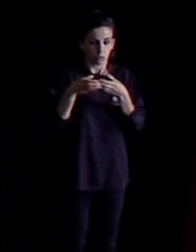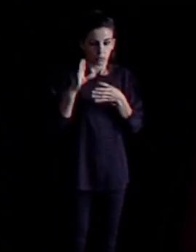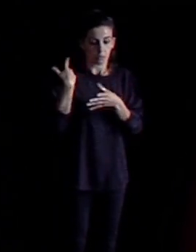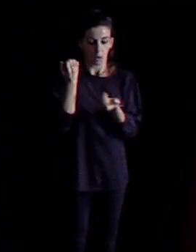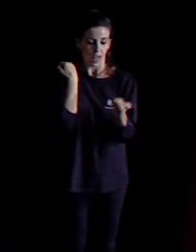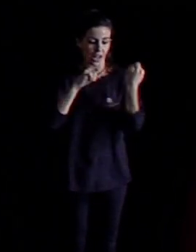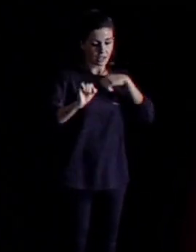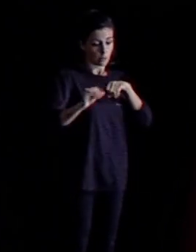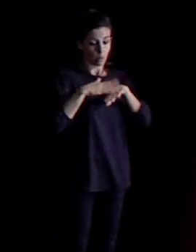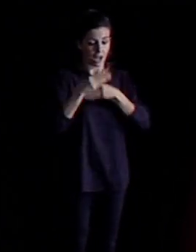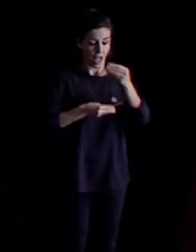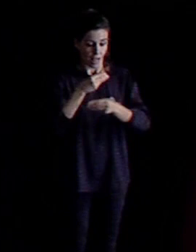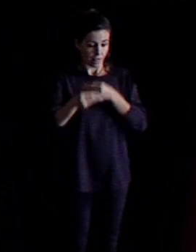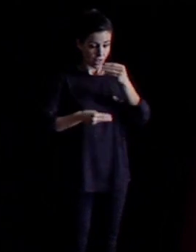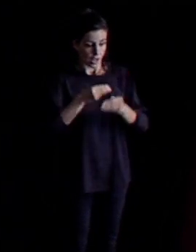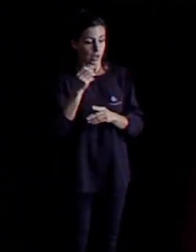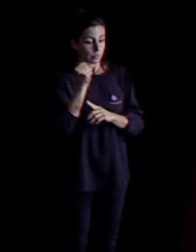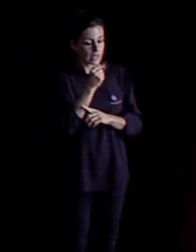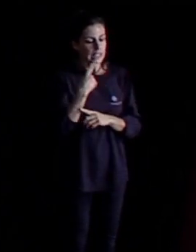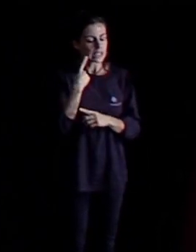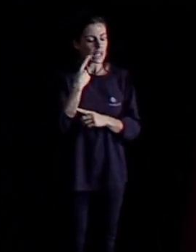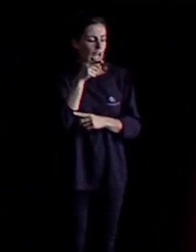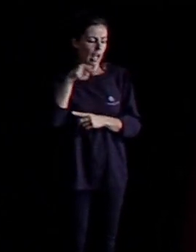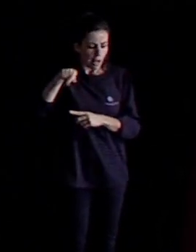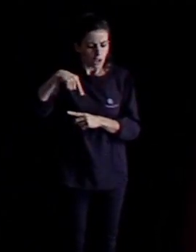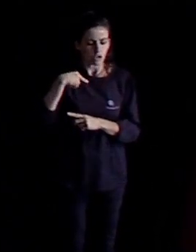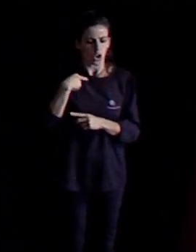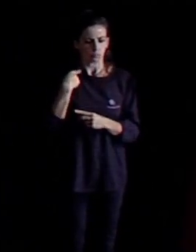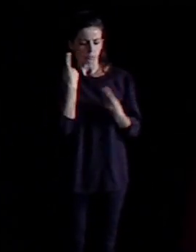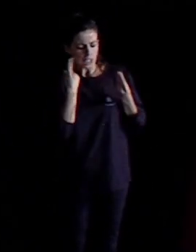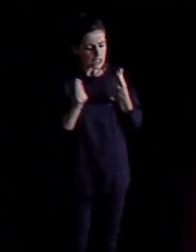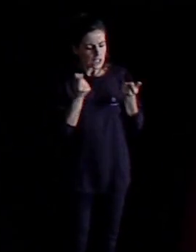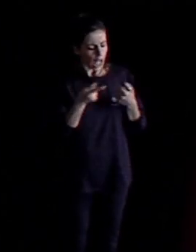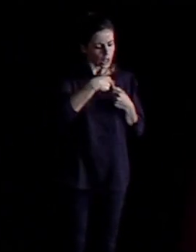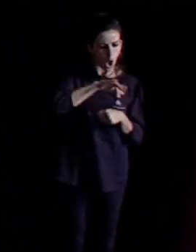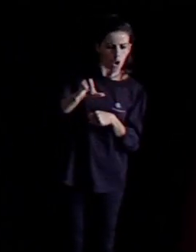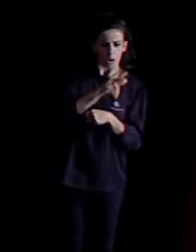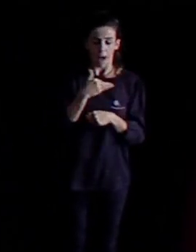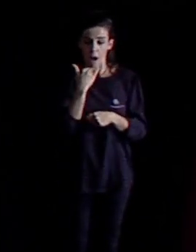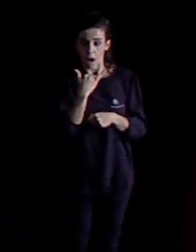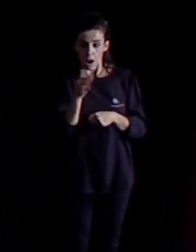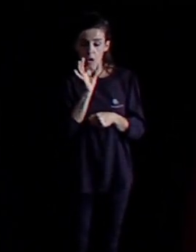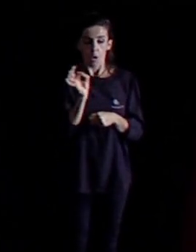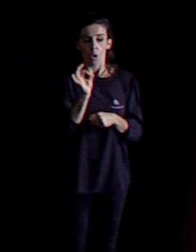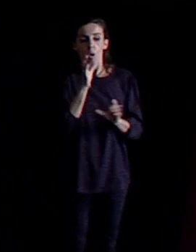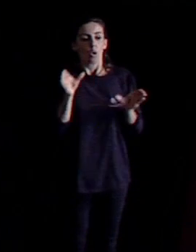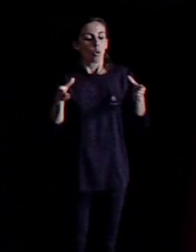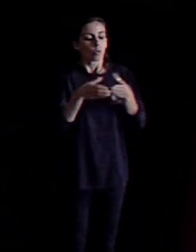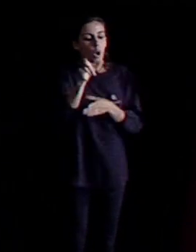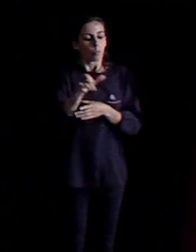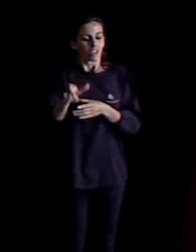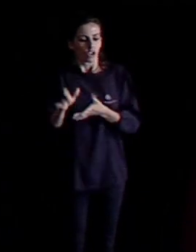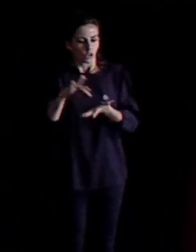como perpetradores, siente que le van a quitar algo. O los grupos o las personas que